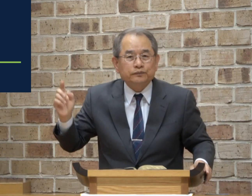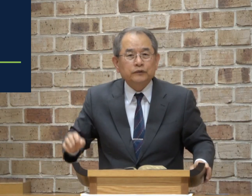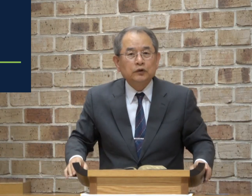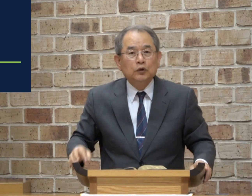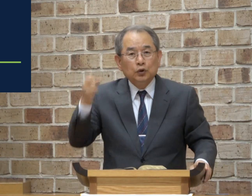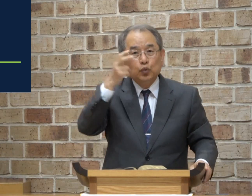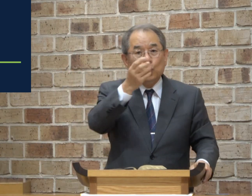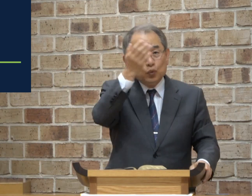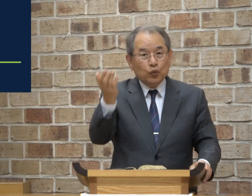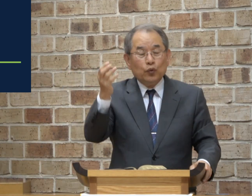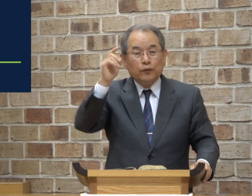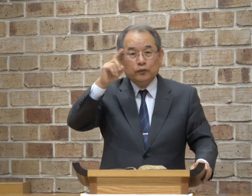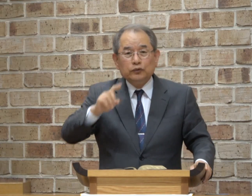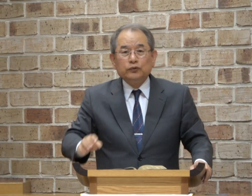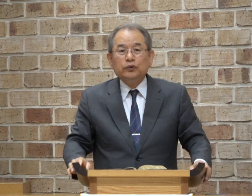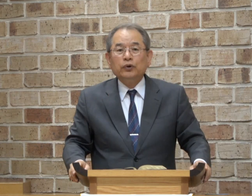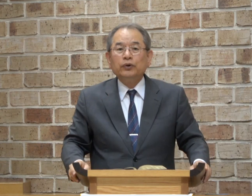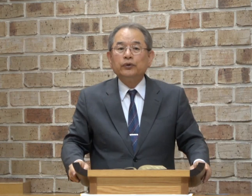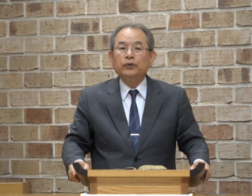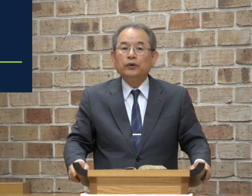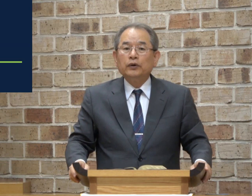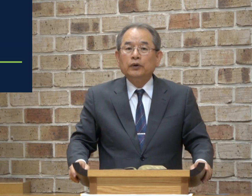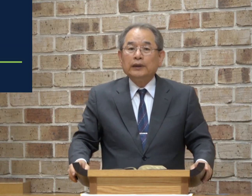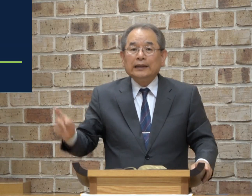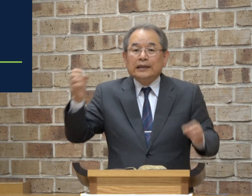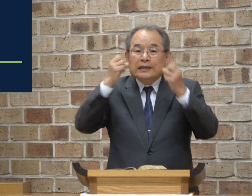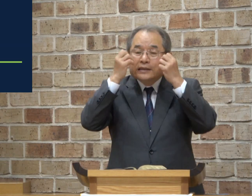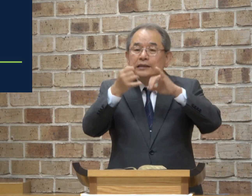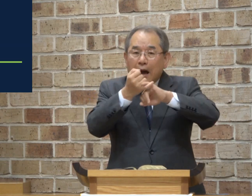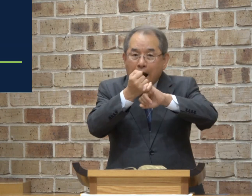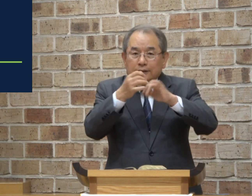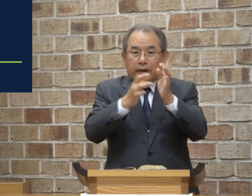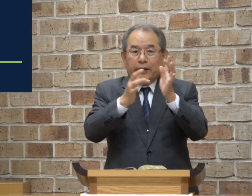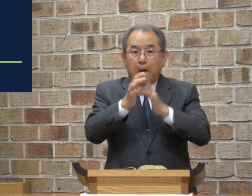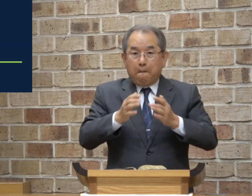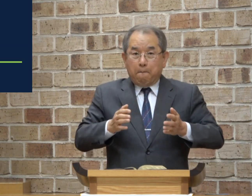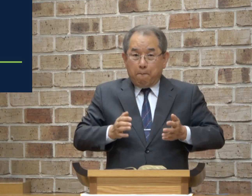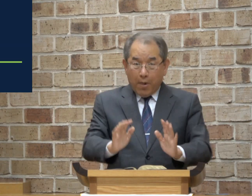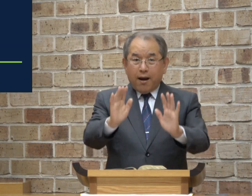이를 도우시는 모습. 그 다음으로 신약시대에